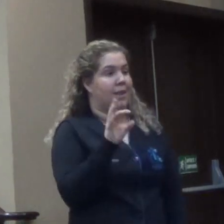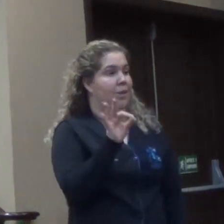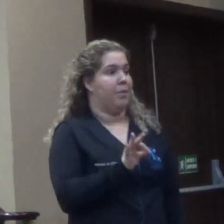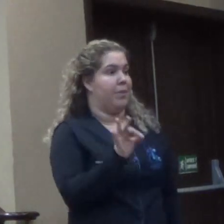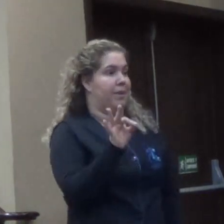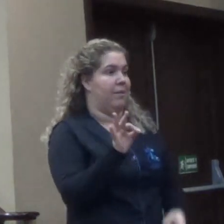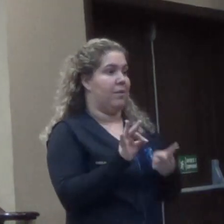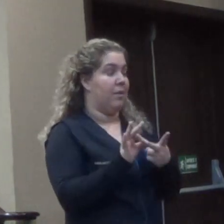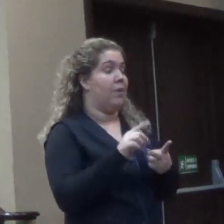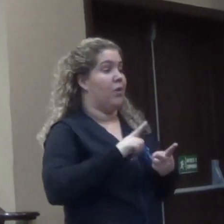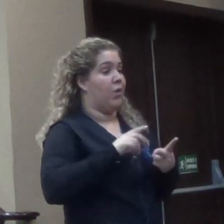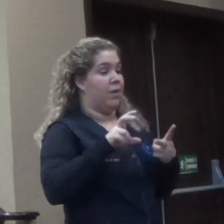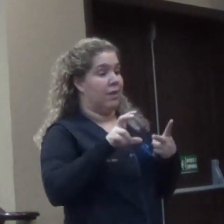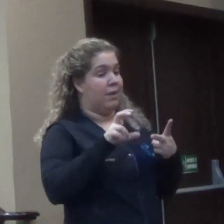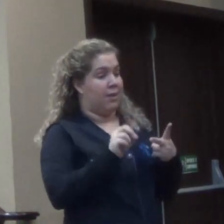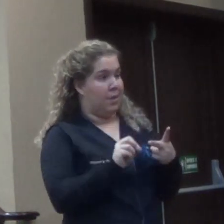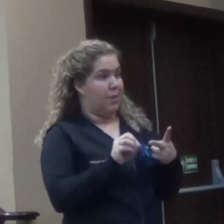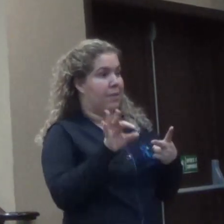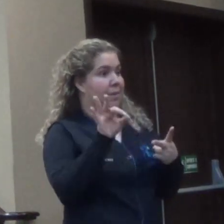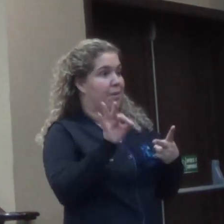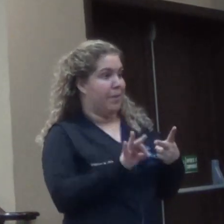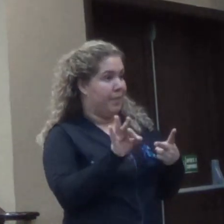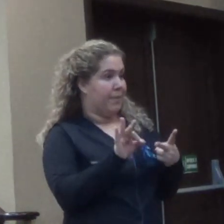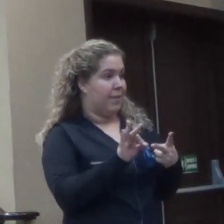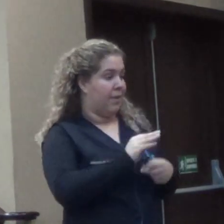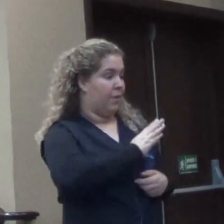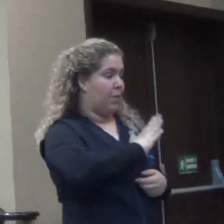50% menos infarto. Só porque